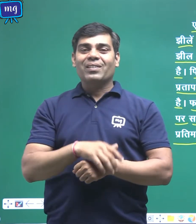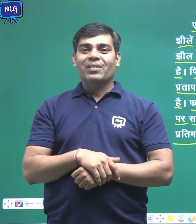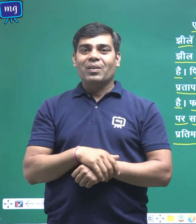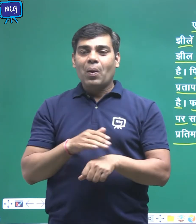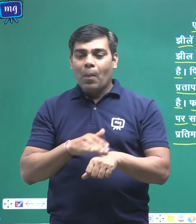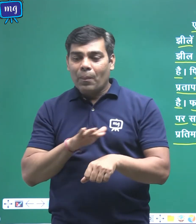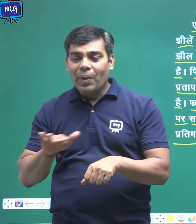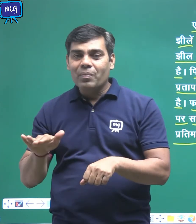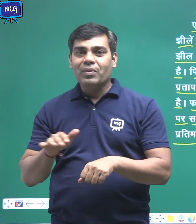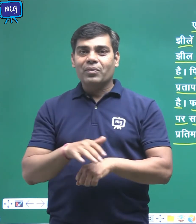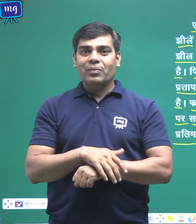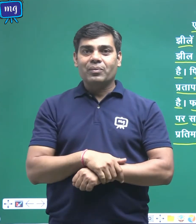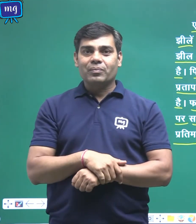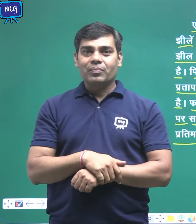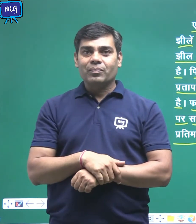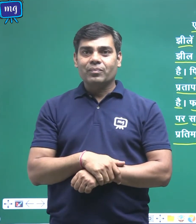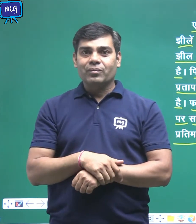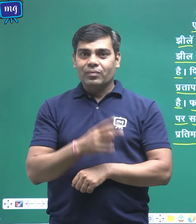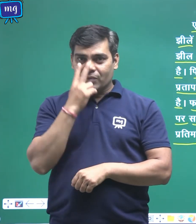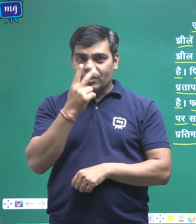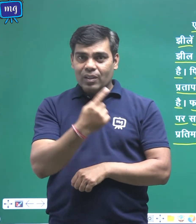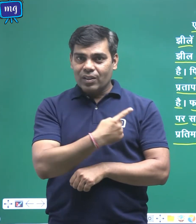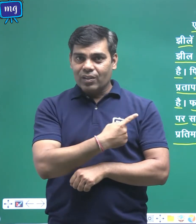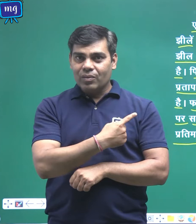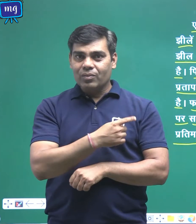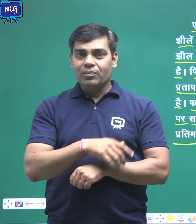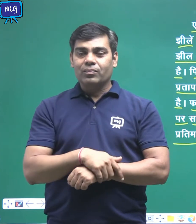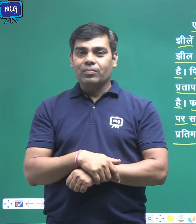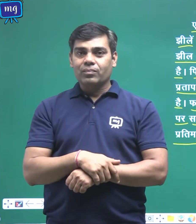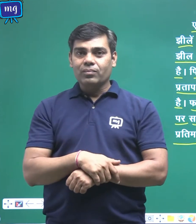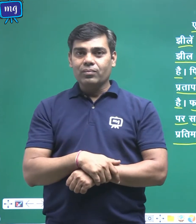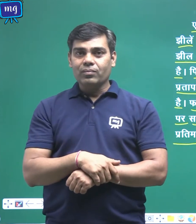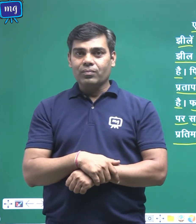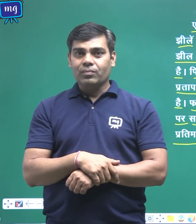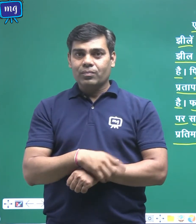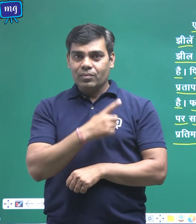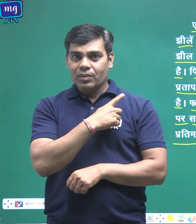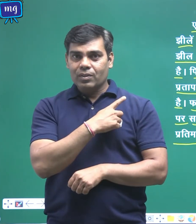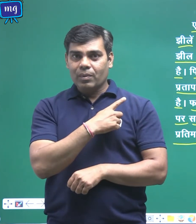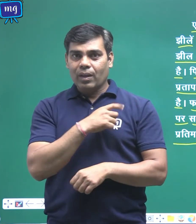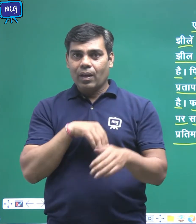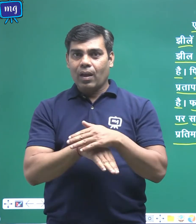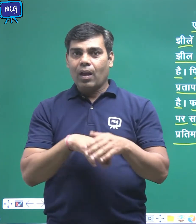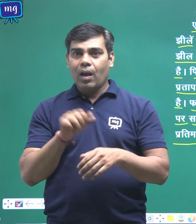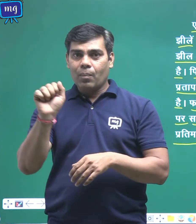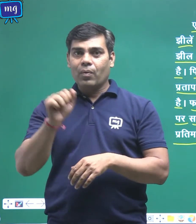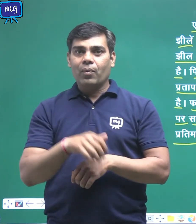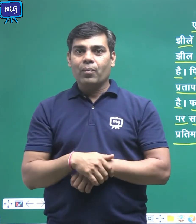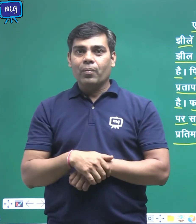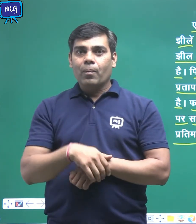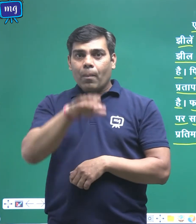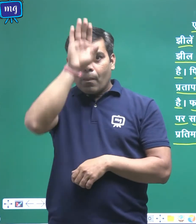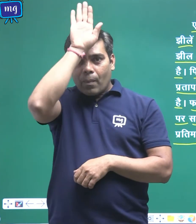प्यारे बच्चों, इस चित्र को देखो। इसमें आपको महाराणा